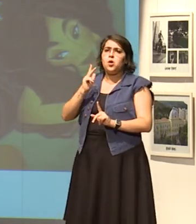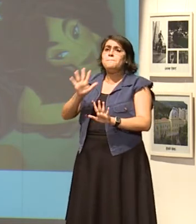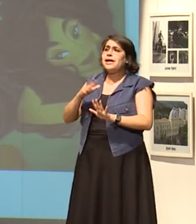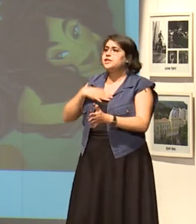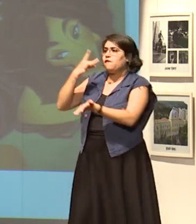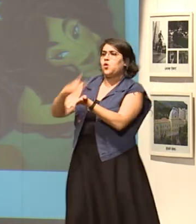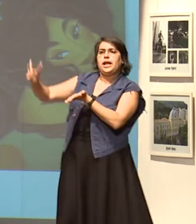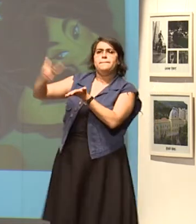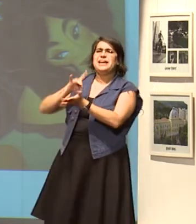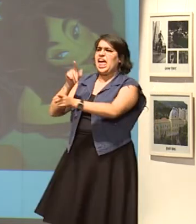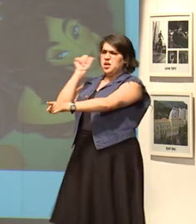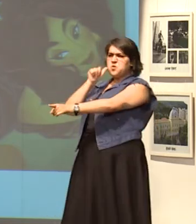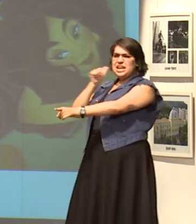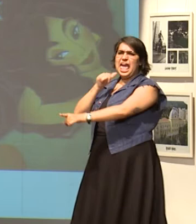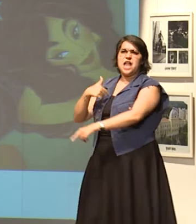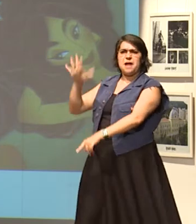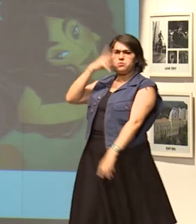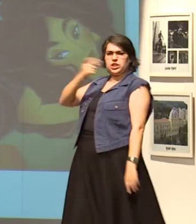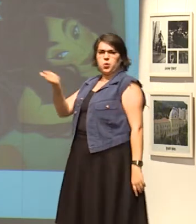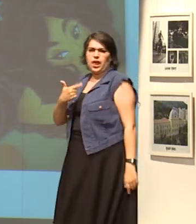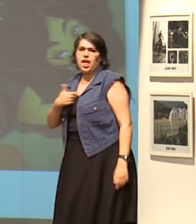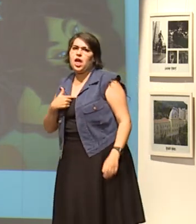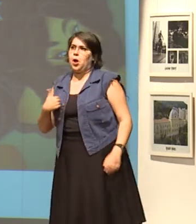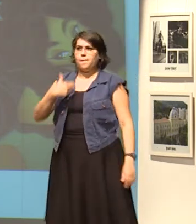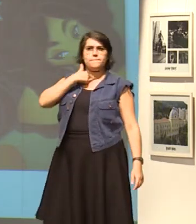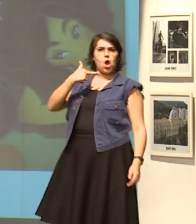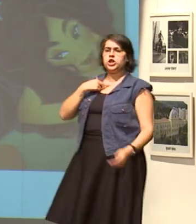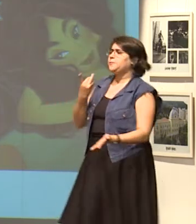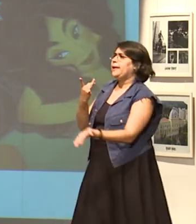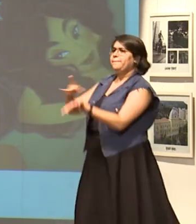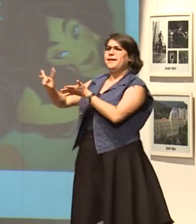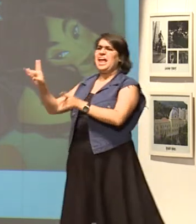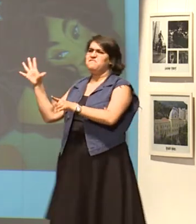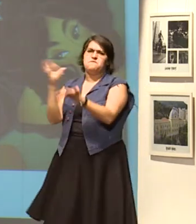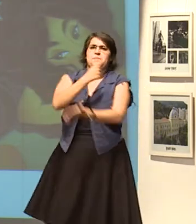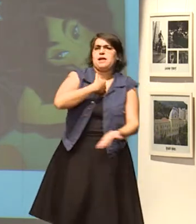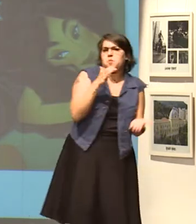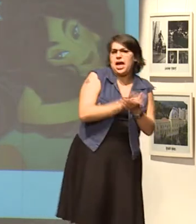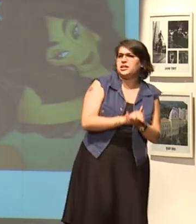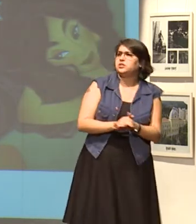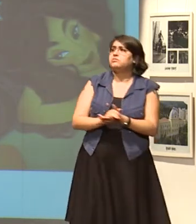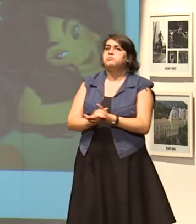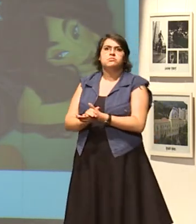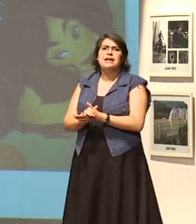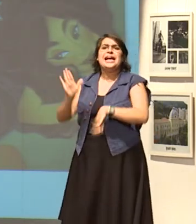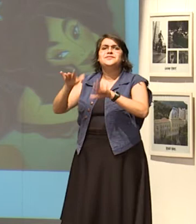de ideias, isso é normal, mas ela é mais bonita que eu. Não, peraí, vou ignorar ela. Ela vai pegar o